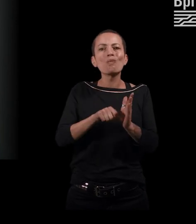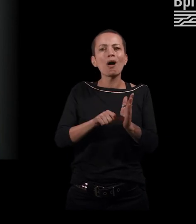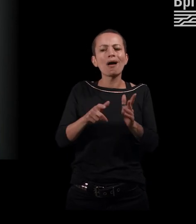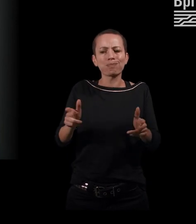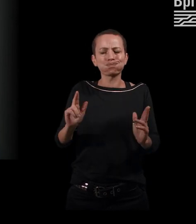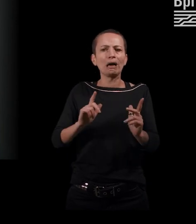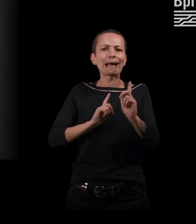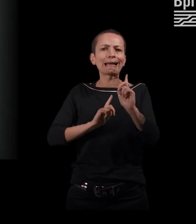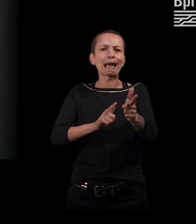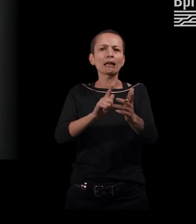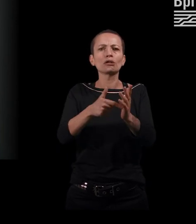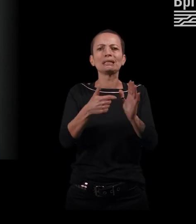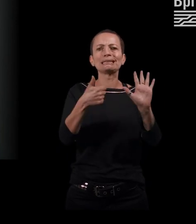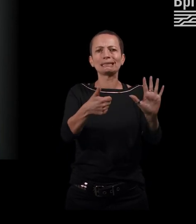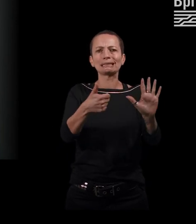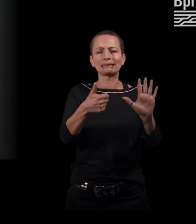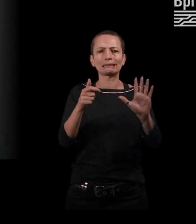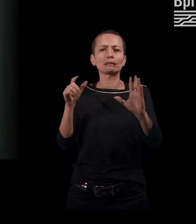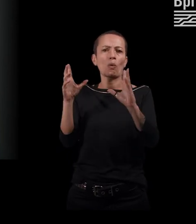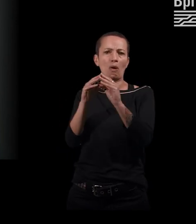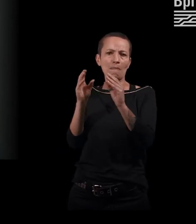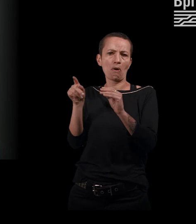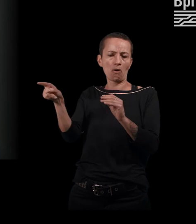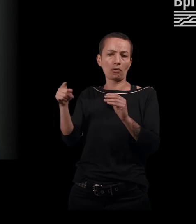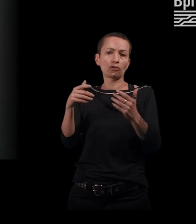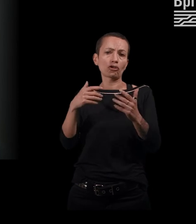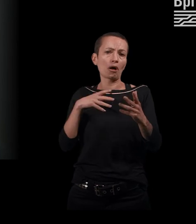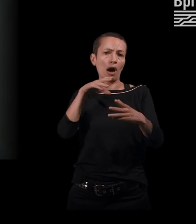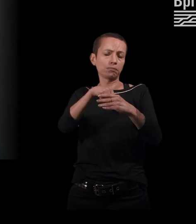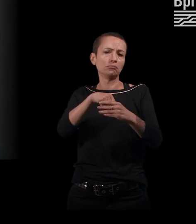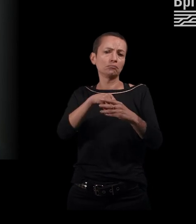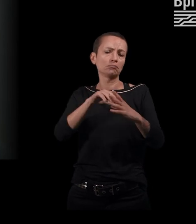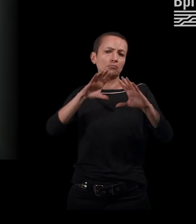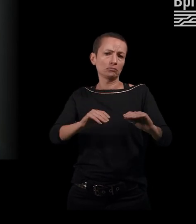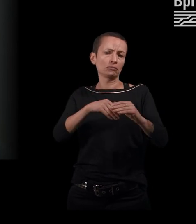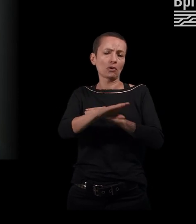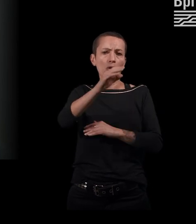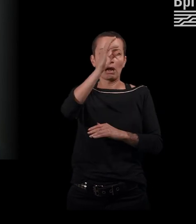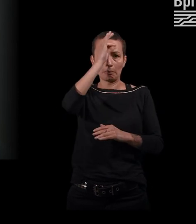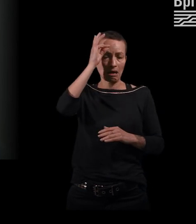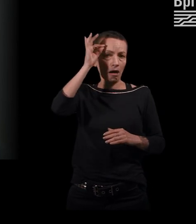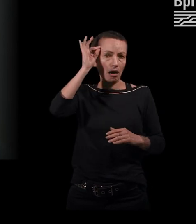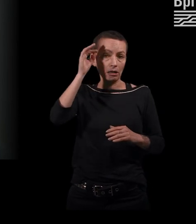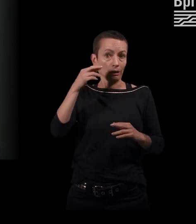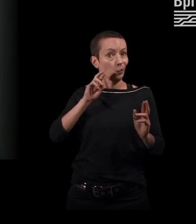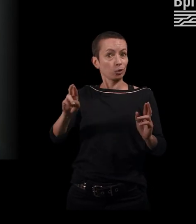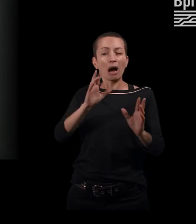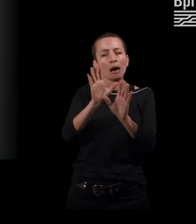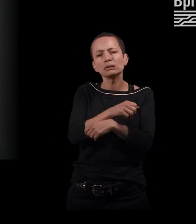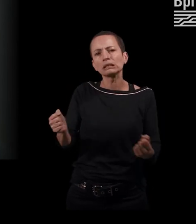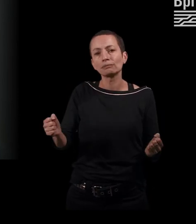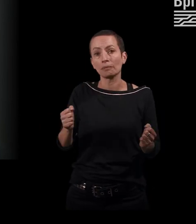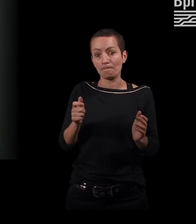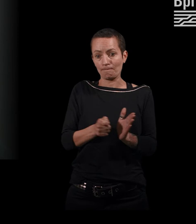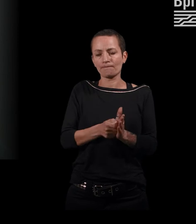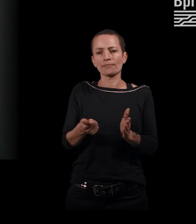guerre de 2006 au Liban, j'étais déjà aux Émirats, et où il m'était impossible de revenir au Liban, pendant ce